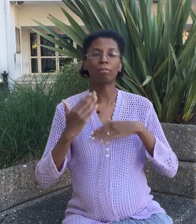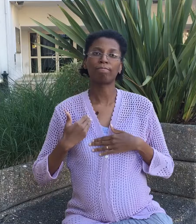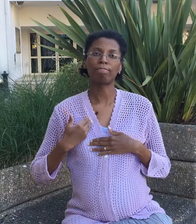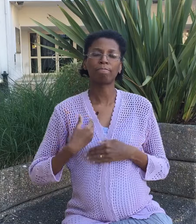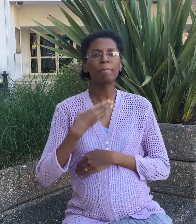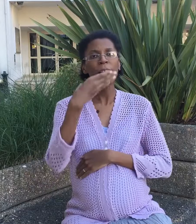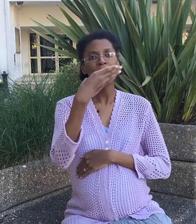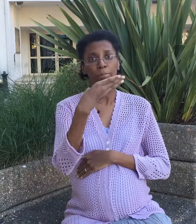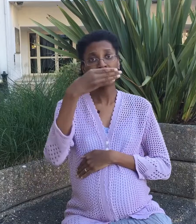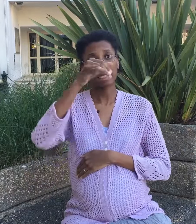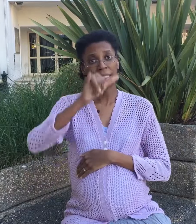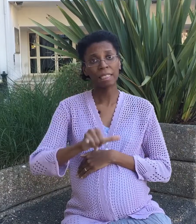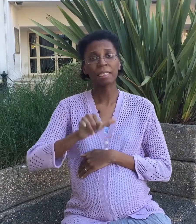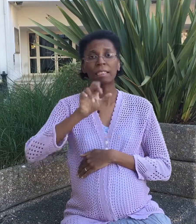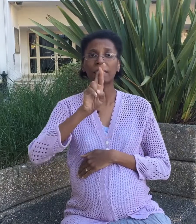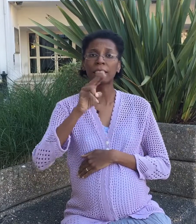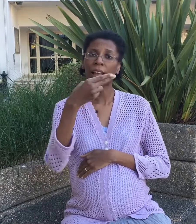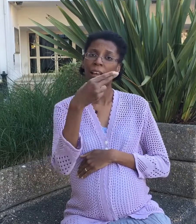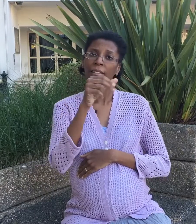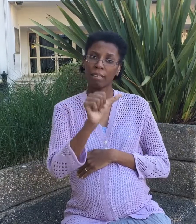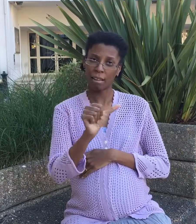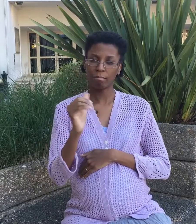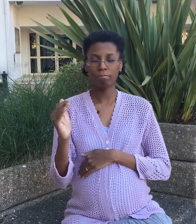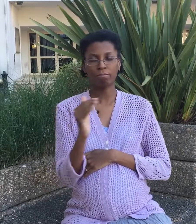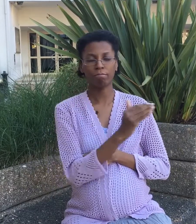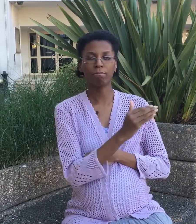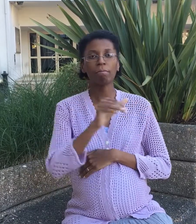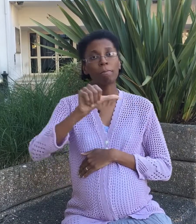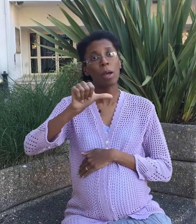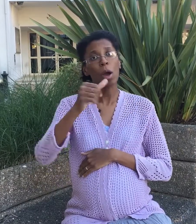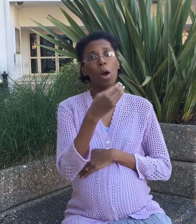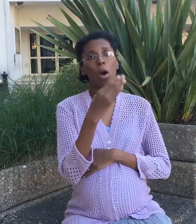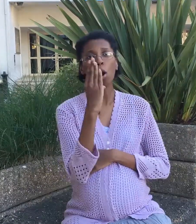Je m'appelle Myrna Ambo